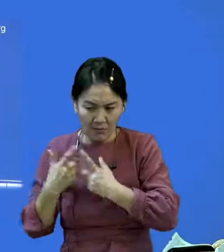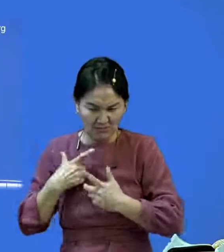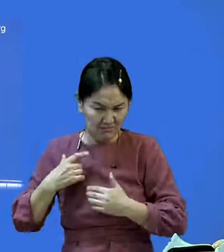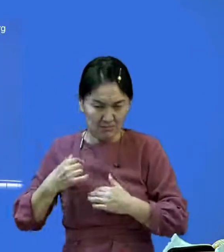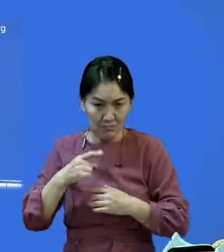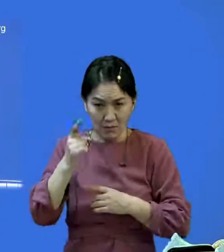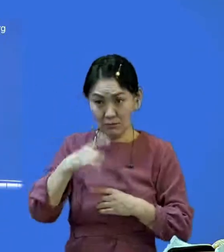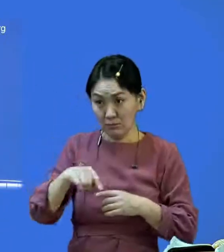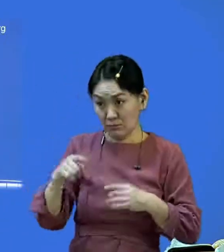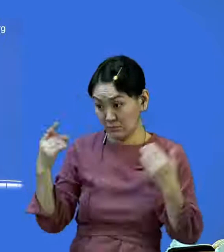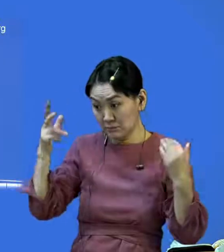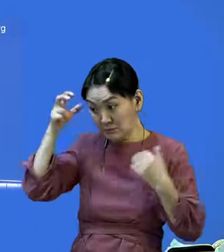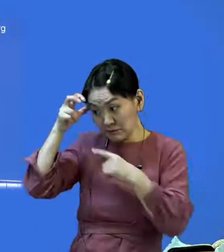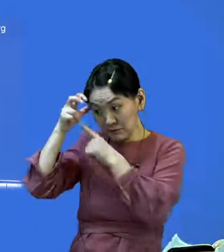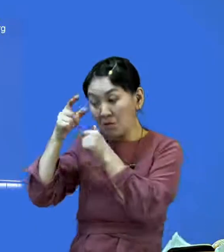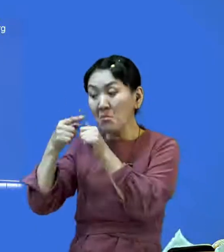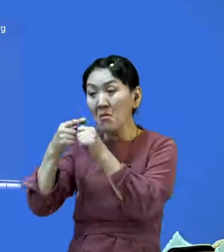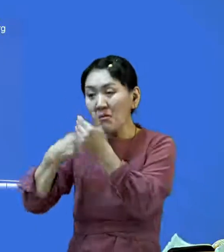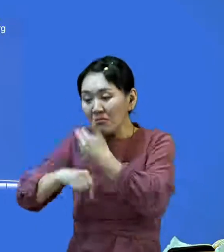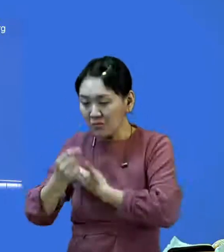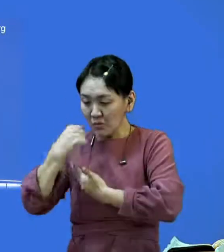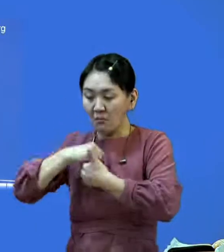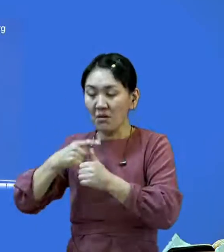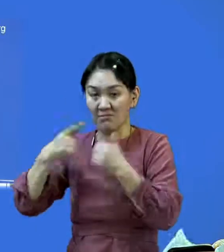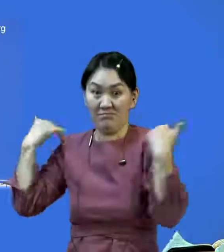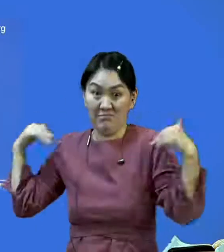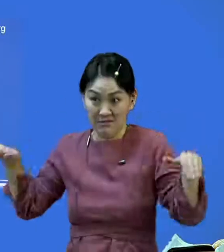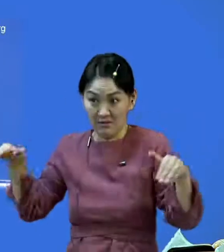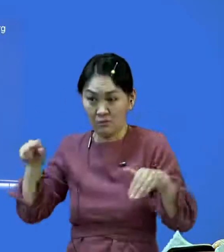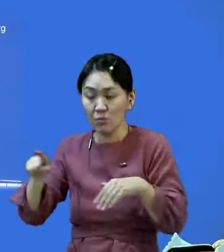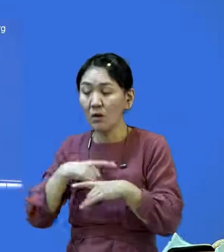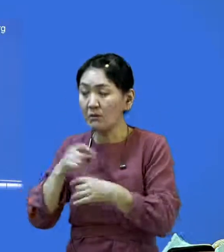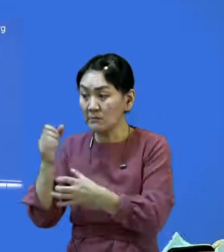тэнгэр элчнэр бузар сүнснүүдийг бүгднгийн шийтгэх болно.